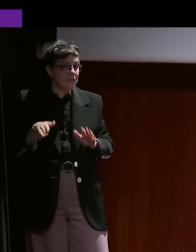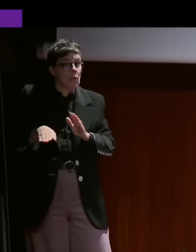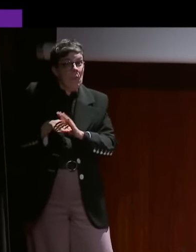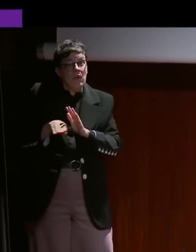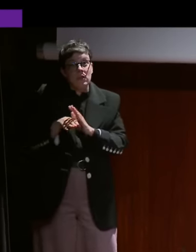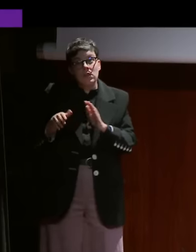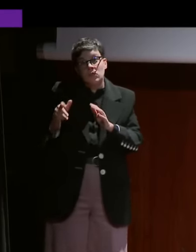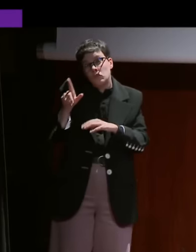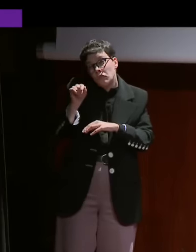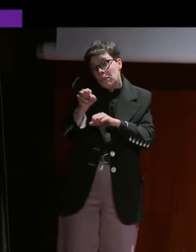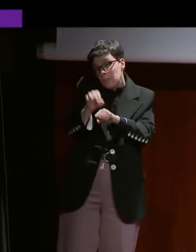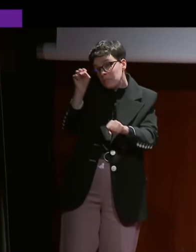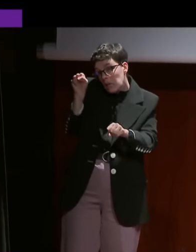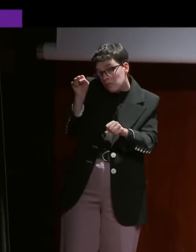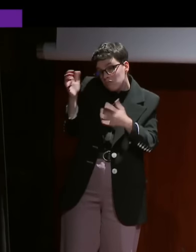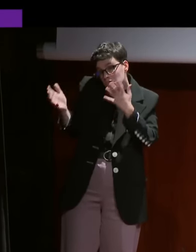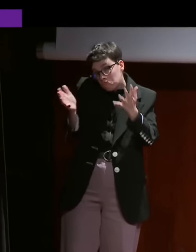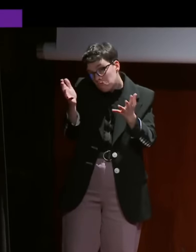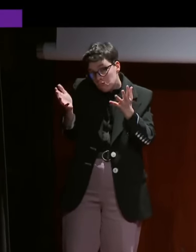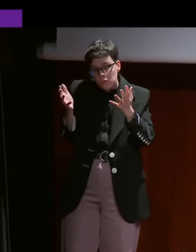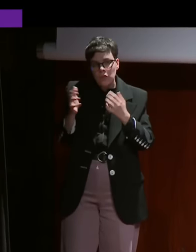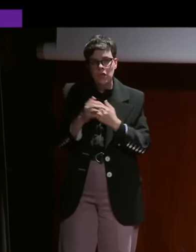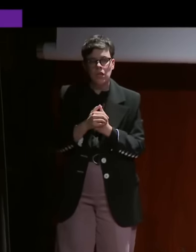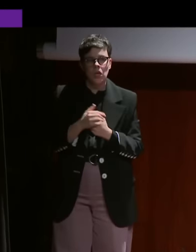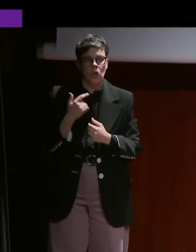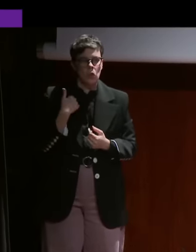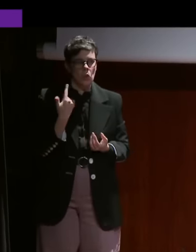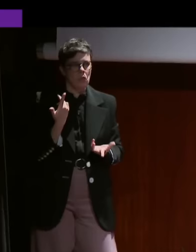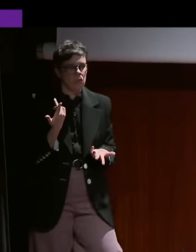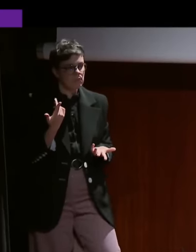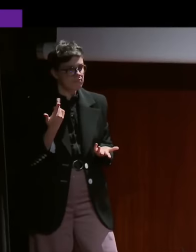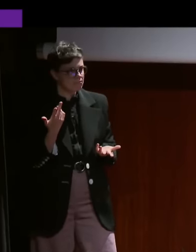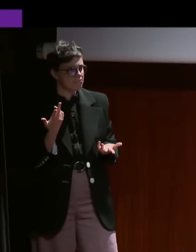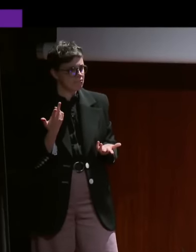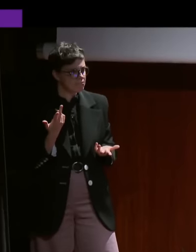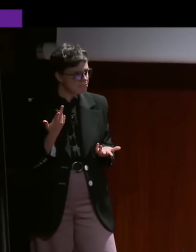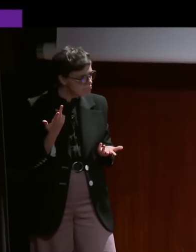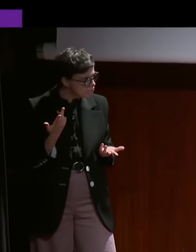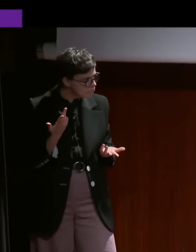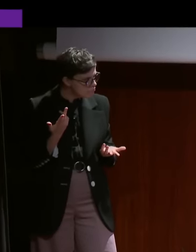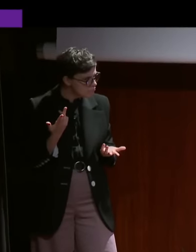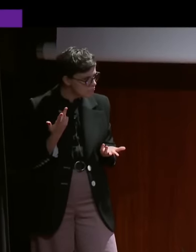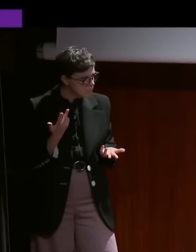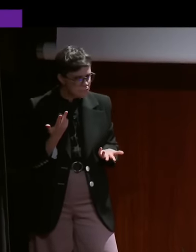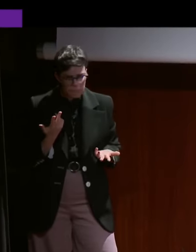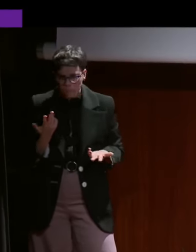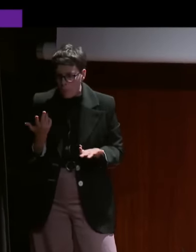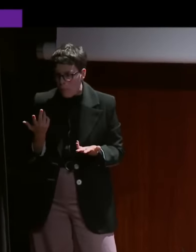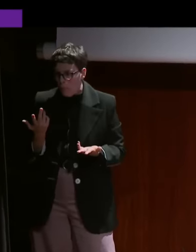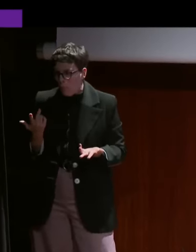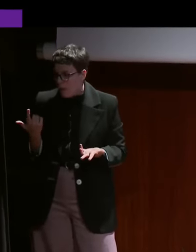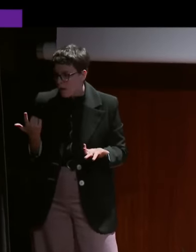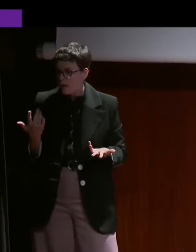moyen technologique pour garder une trace du discours en langue des signes. Mais